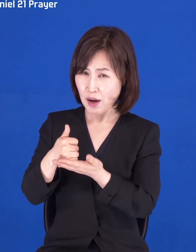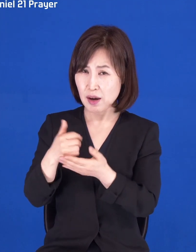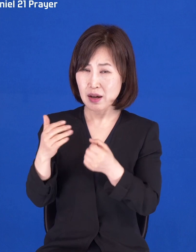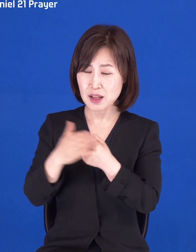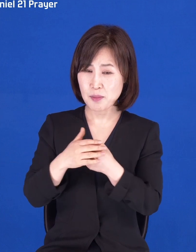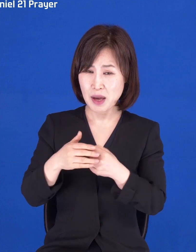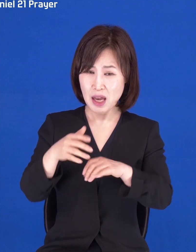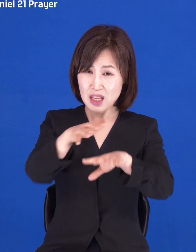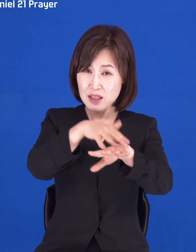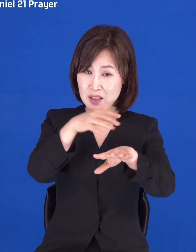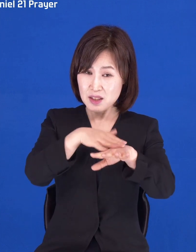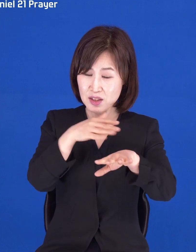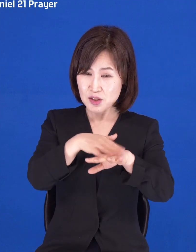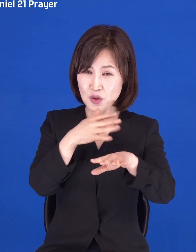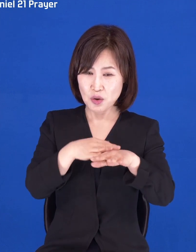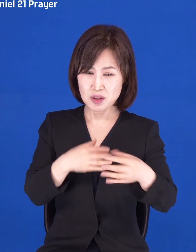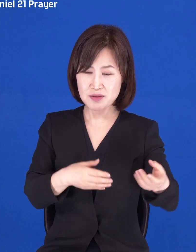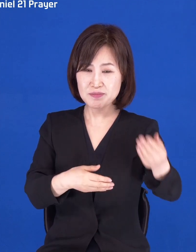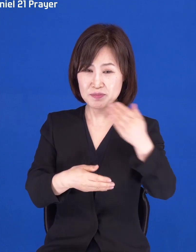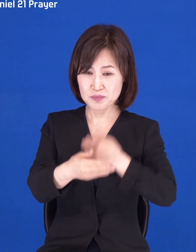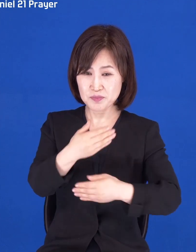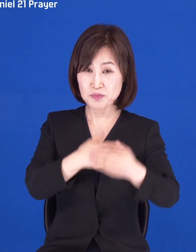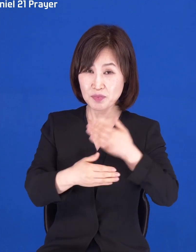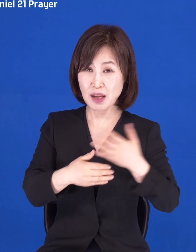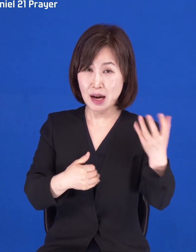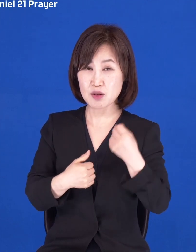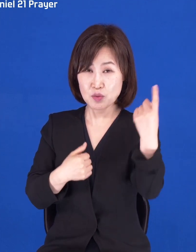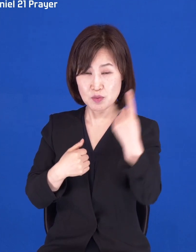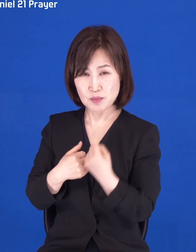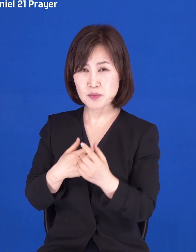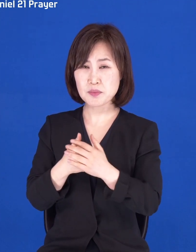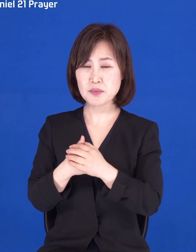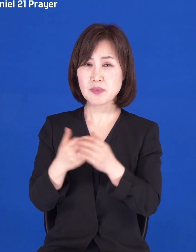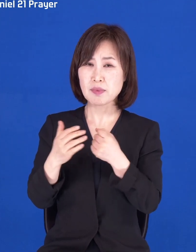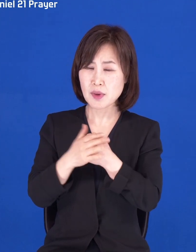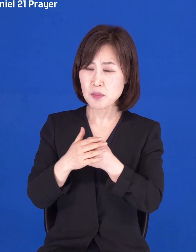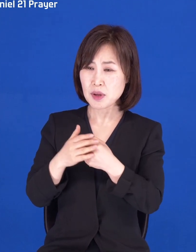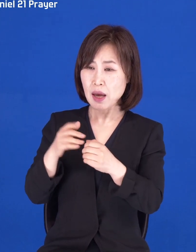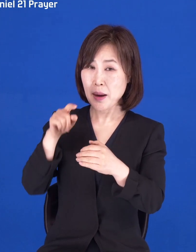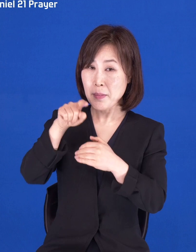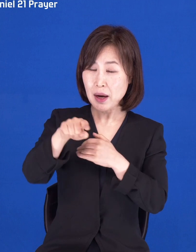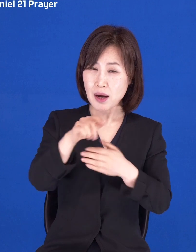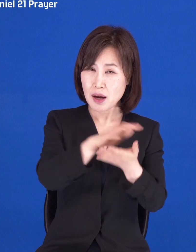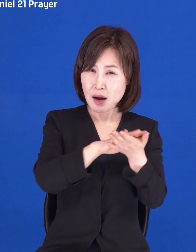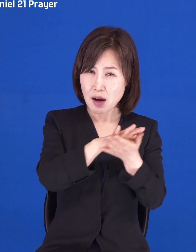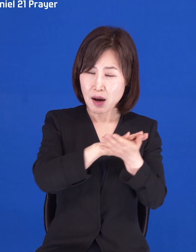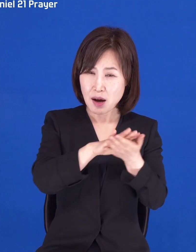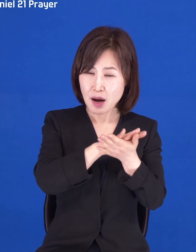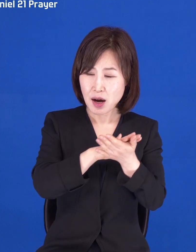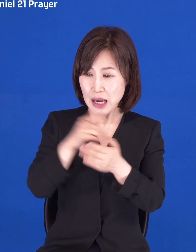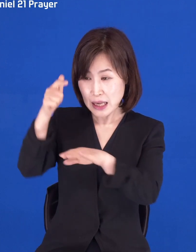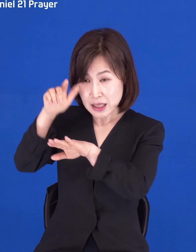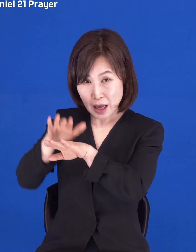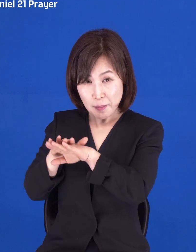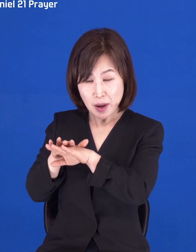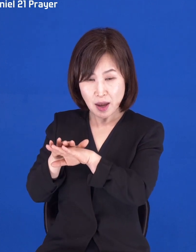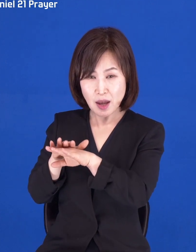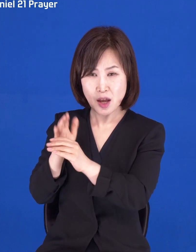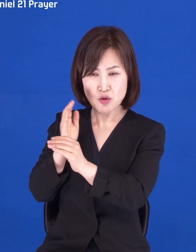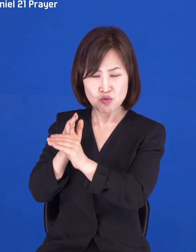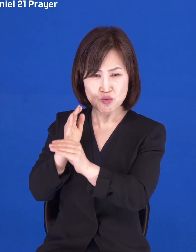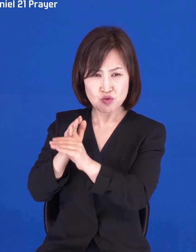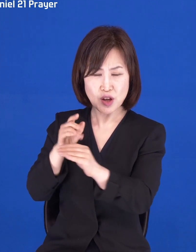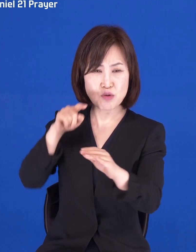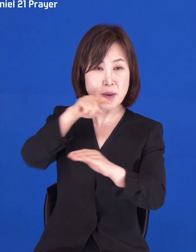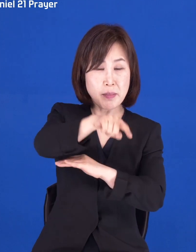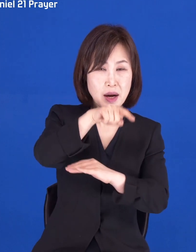다 보자기에 옷감을 싸서는 손에 들고 오세요. 그래서 밖에 나가 놀면서 망을 보다가는 보자기 같은 걸 들고